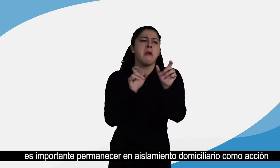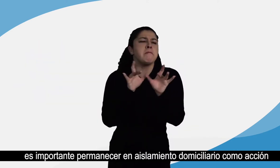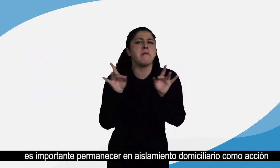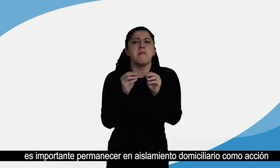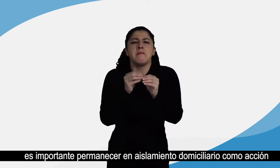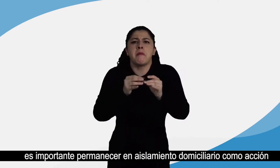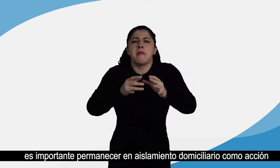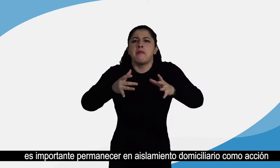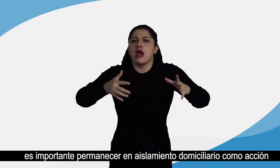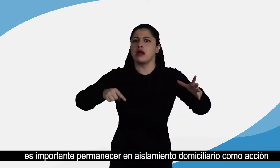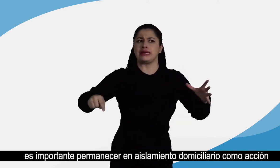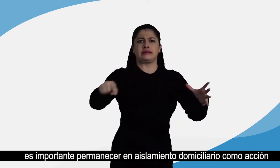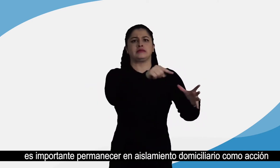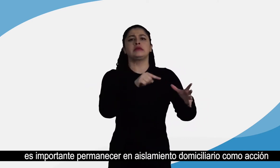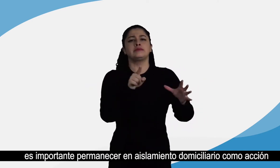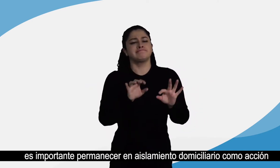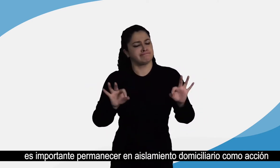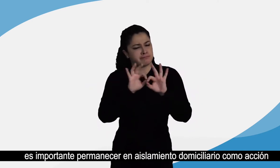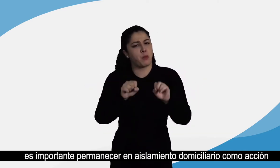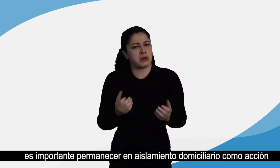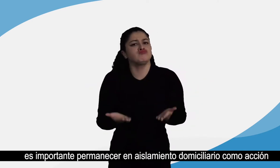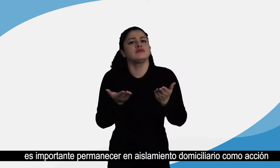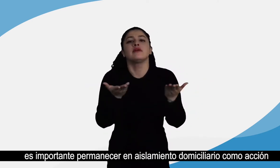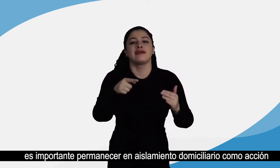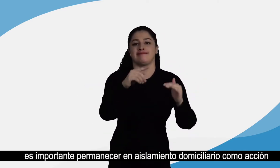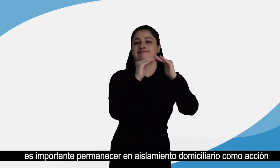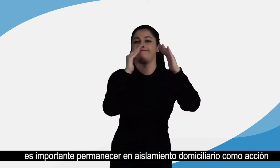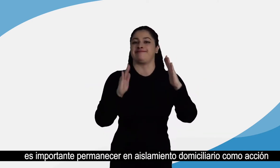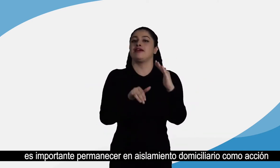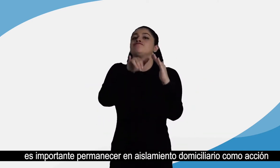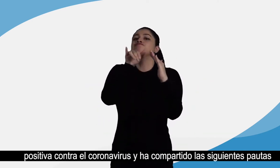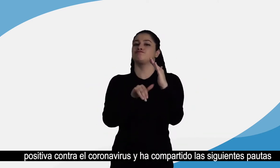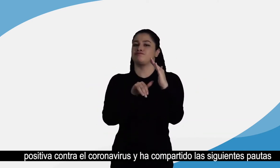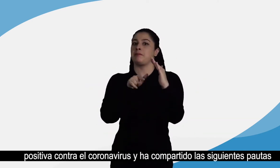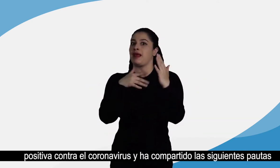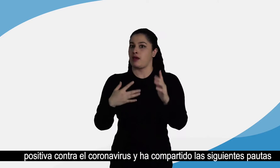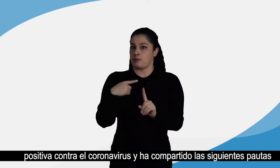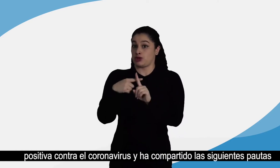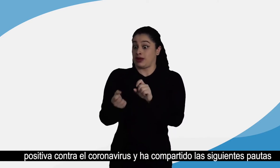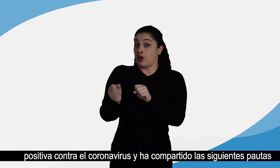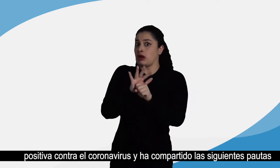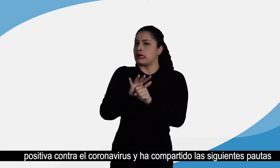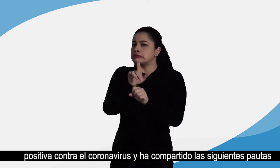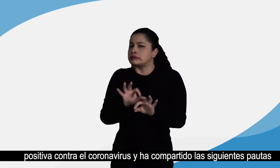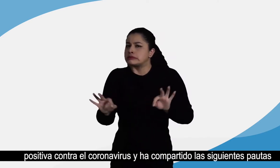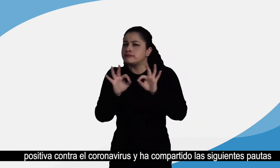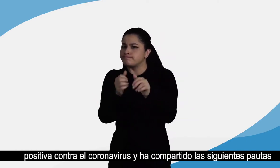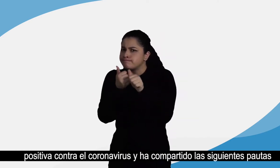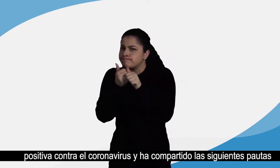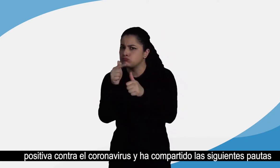importante permanecer en aislamiento domiciliario como acción positiva contra el coronavirus Y